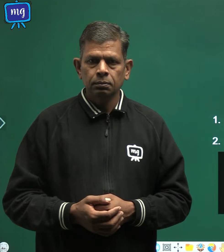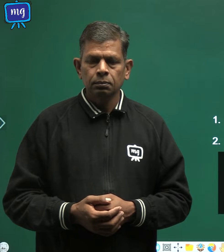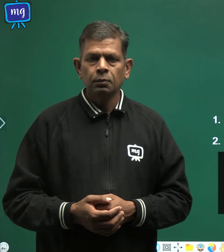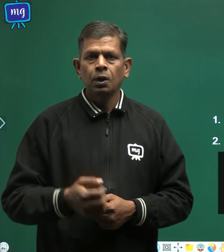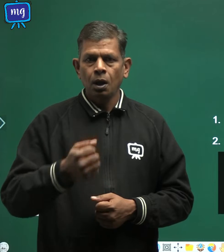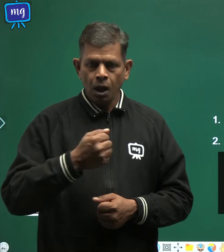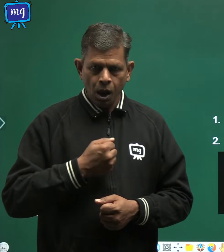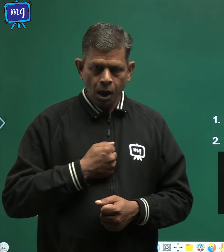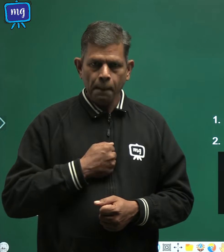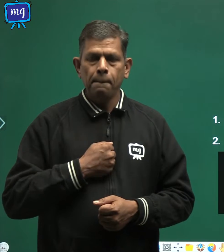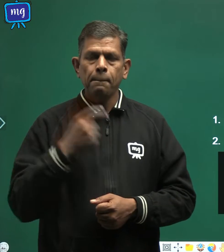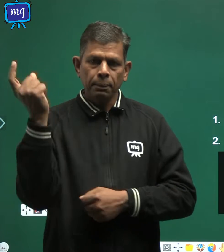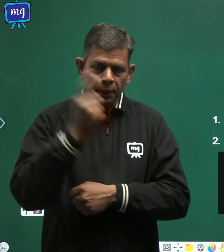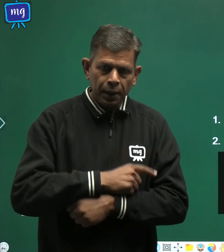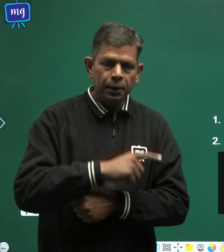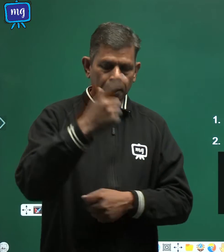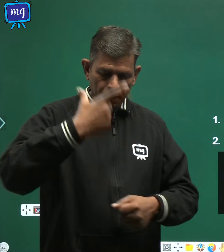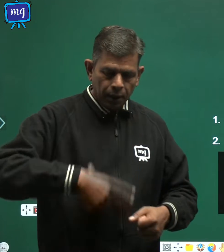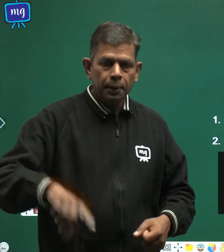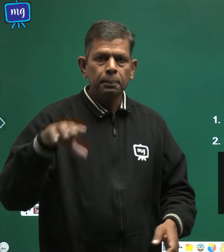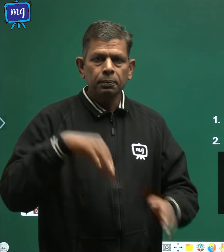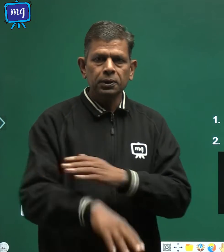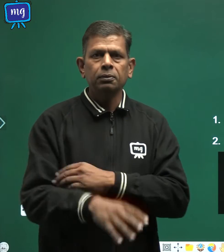हम दैनिक जीवन में